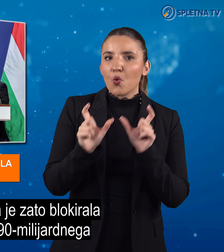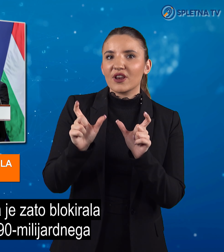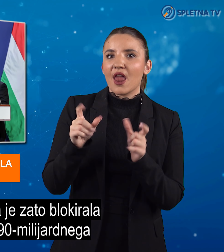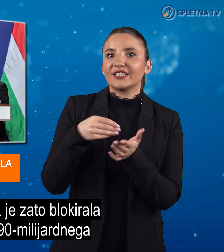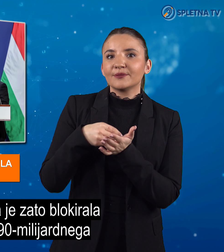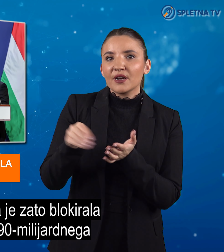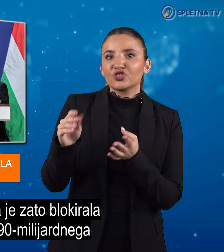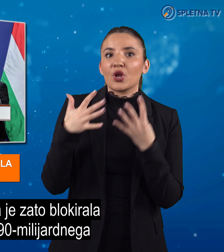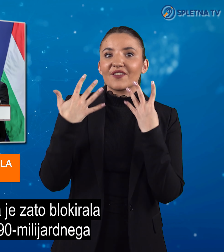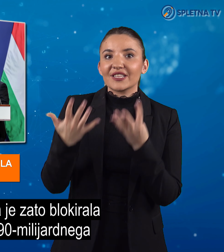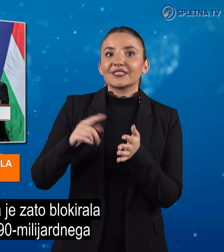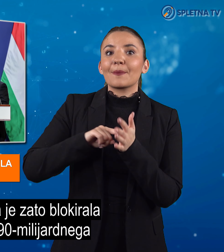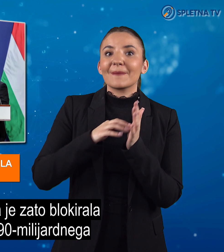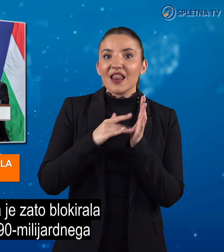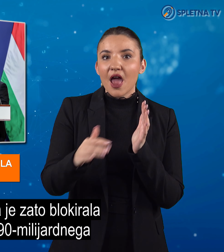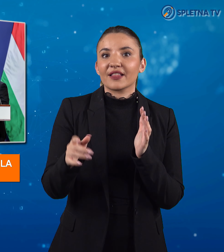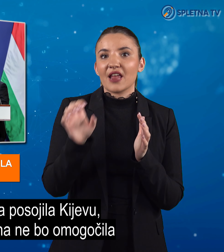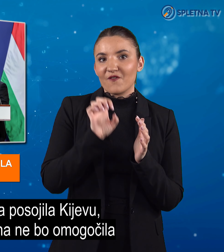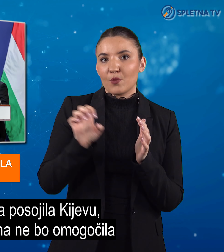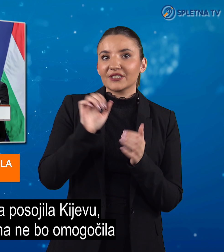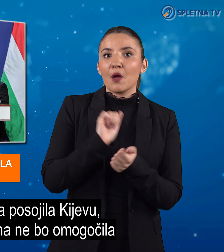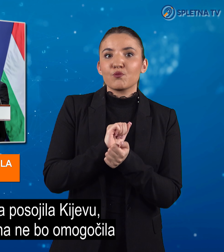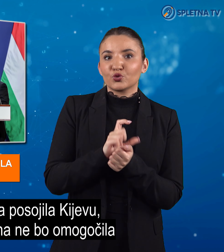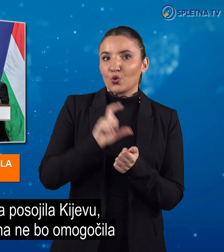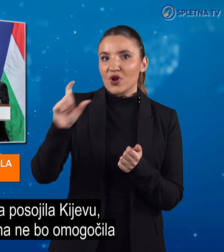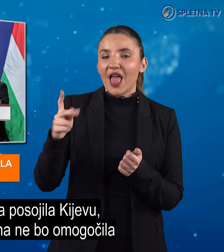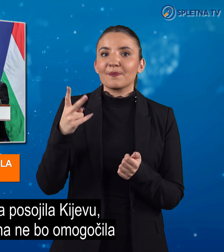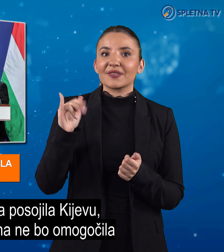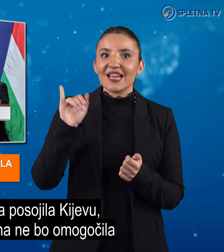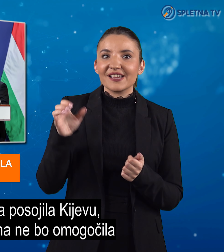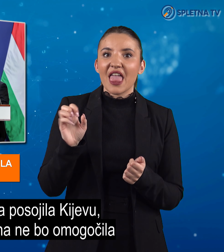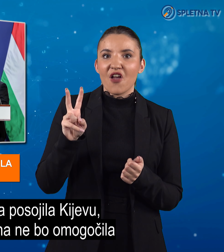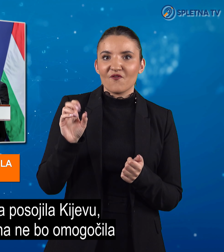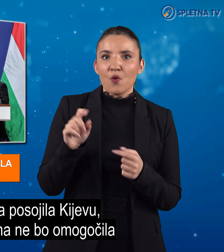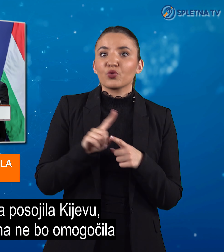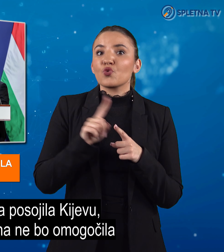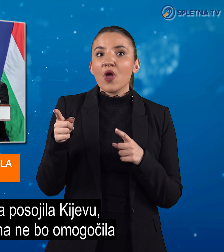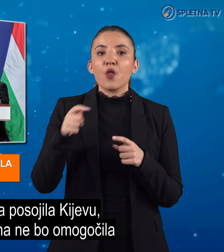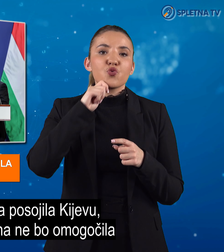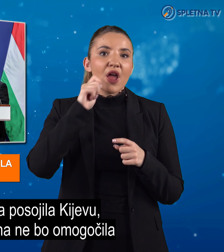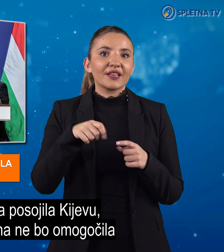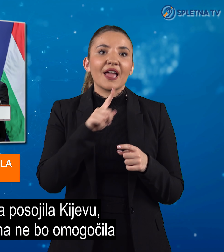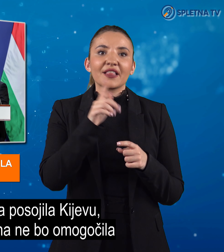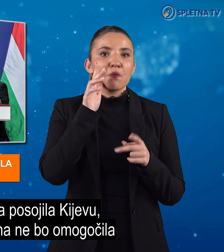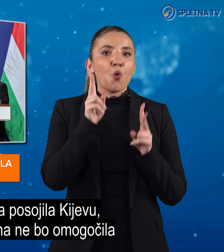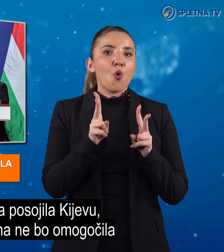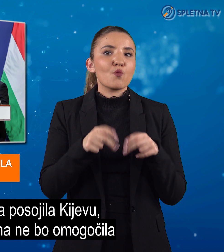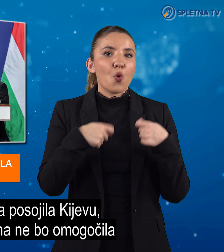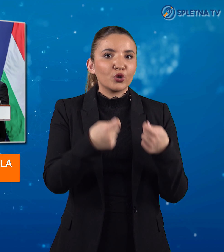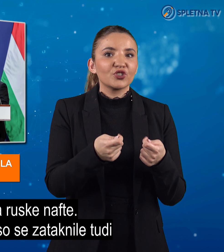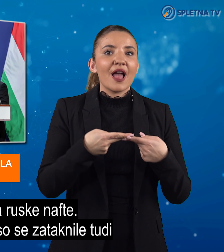blokirala izplačilo 90-milijardnega evropskega posojila Kijevu, dokler Ukrajina ne bo omogočila tranzita ruske